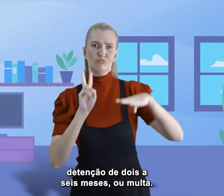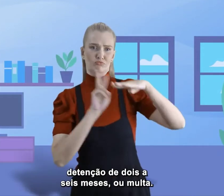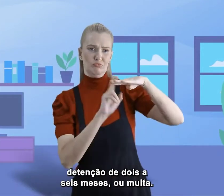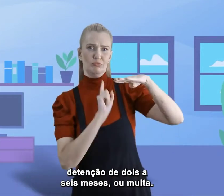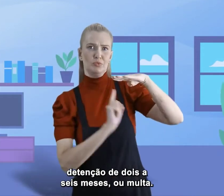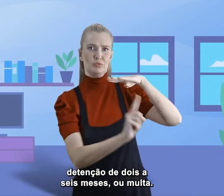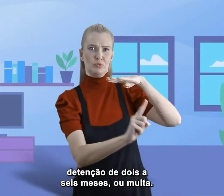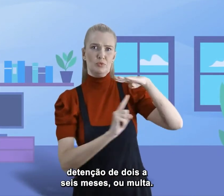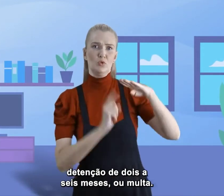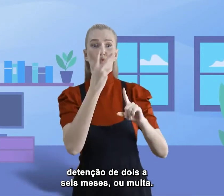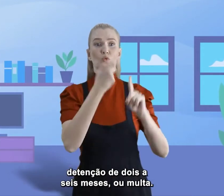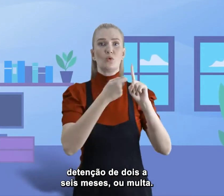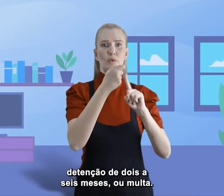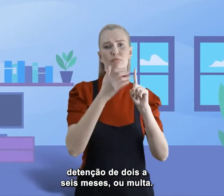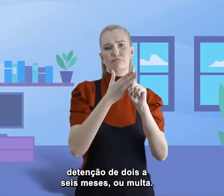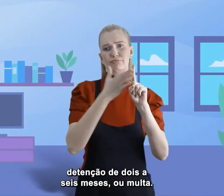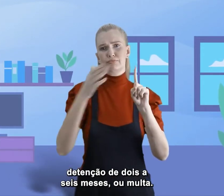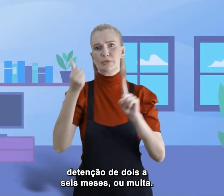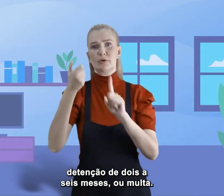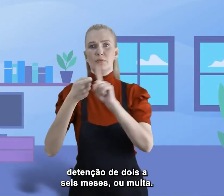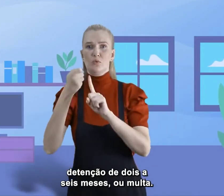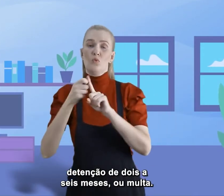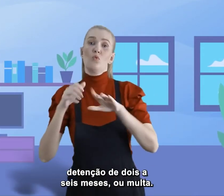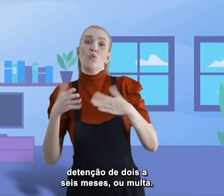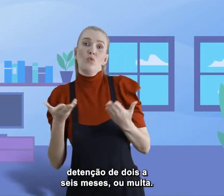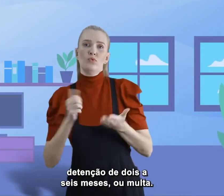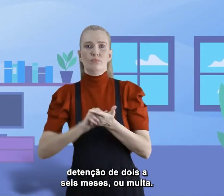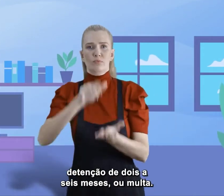detenção de 2 a 6 meses ou multa.